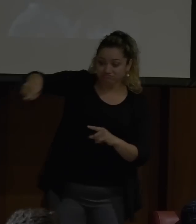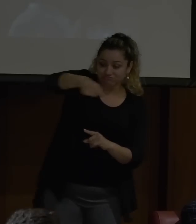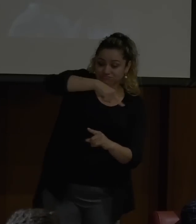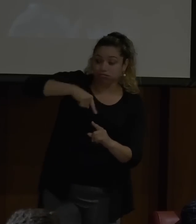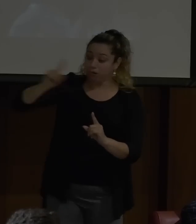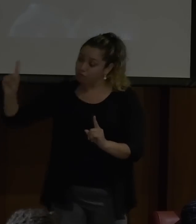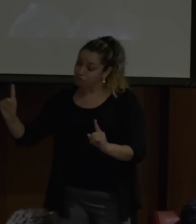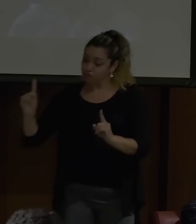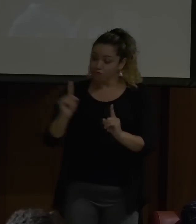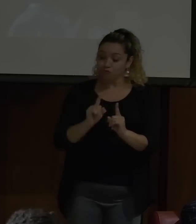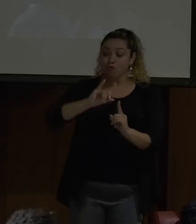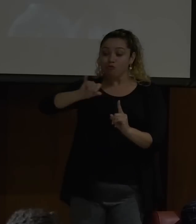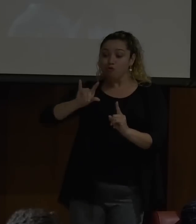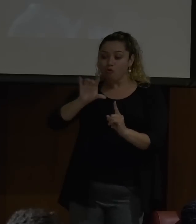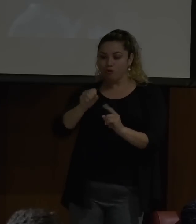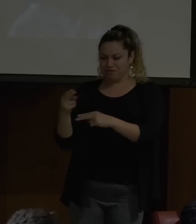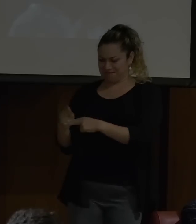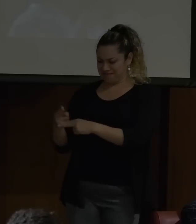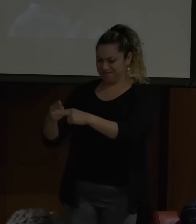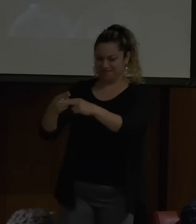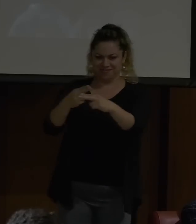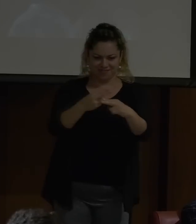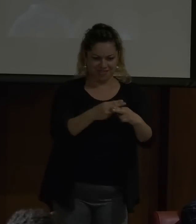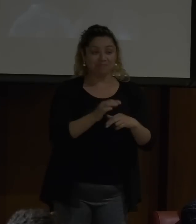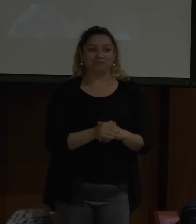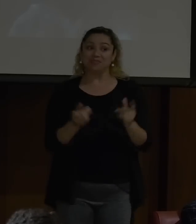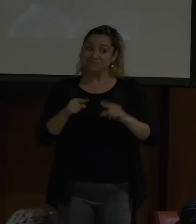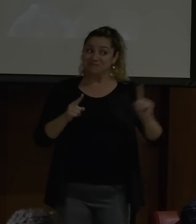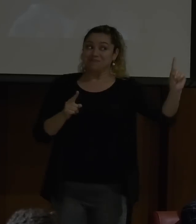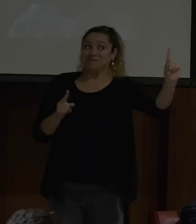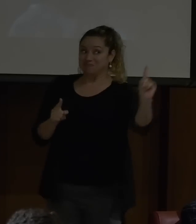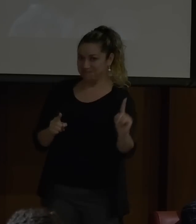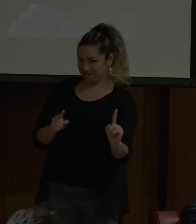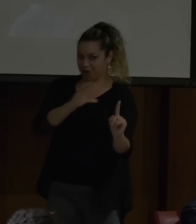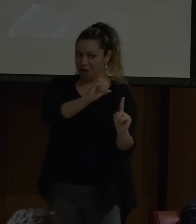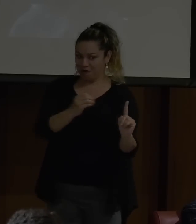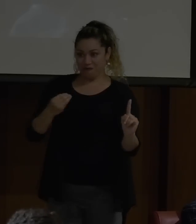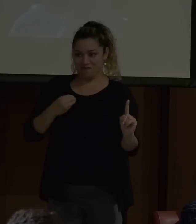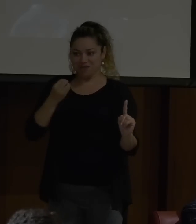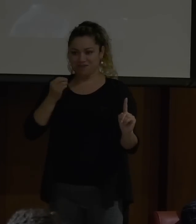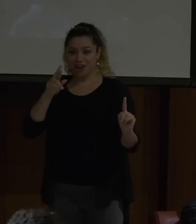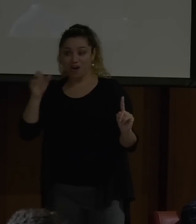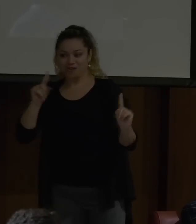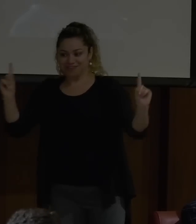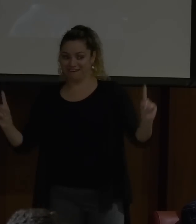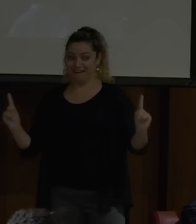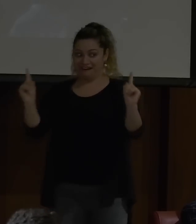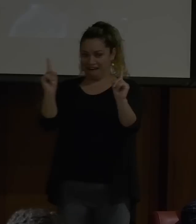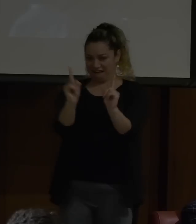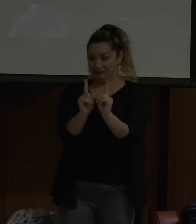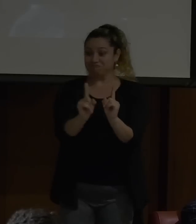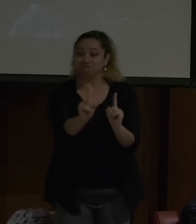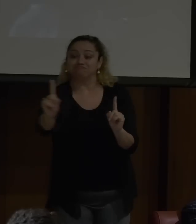y Pubenza. Está Clodomiro con Rosa viviendo tranquilo en Tocaimo de Leandro. Es que